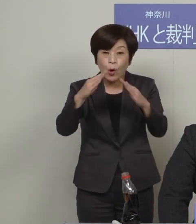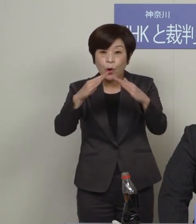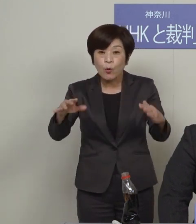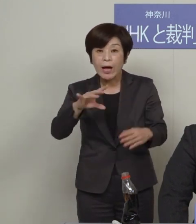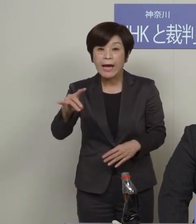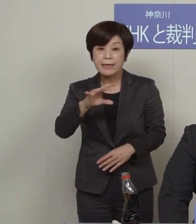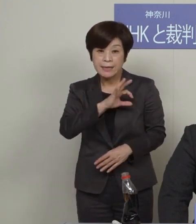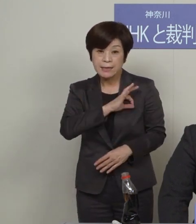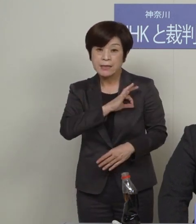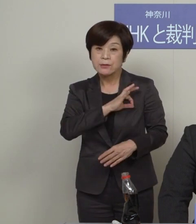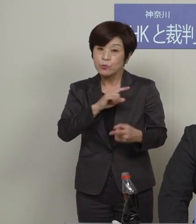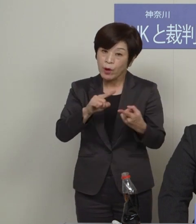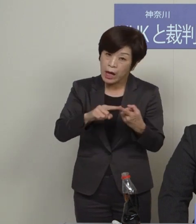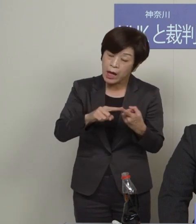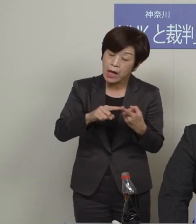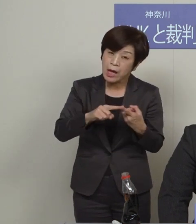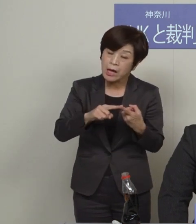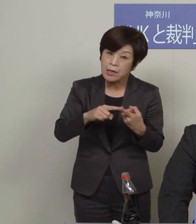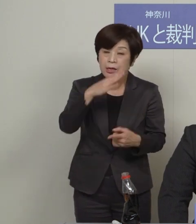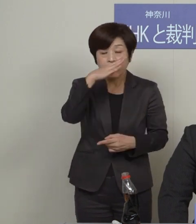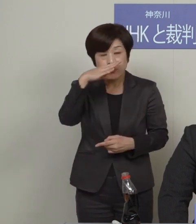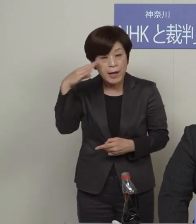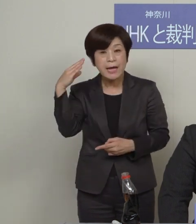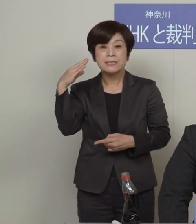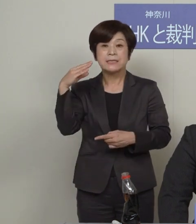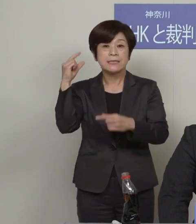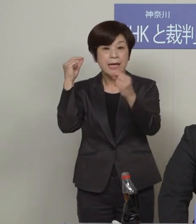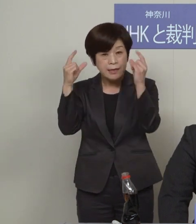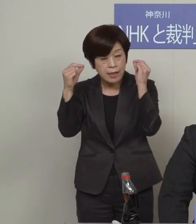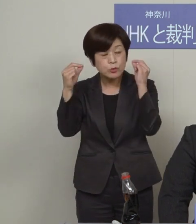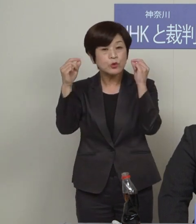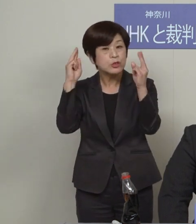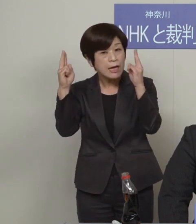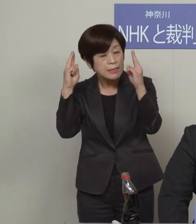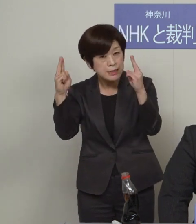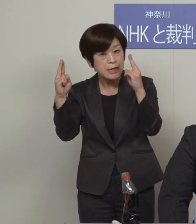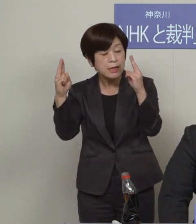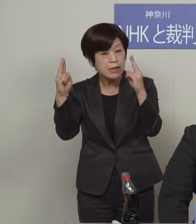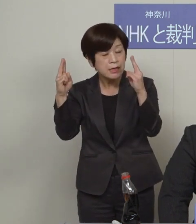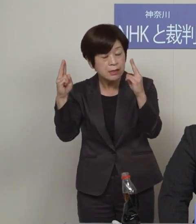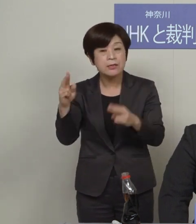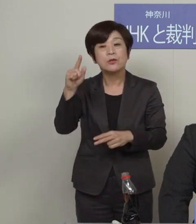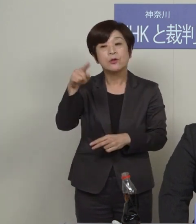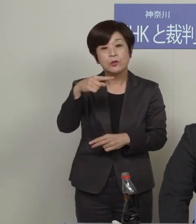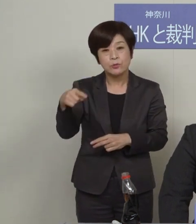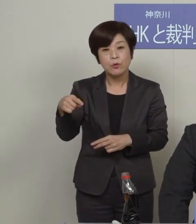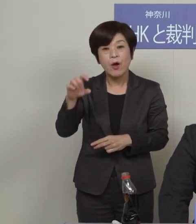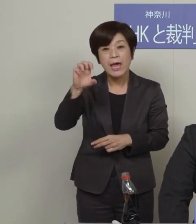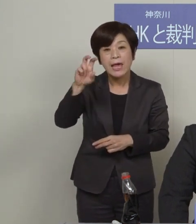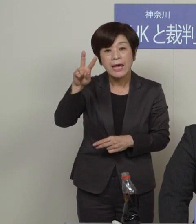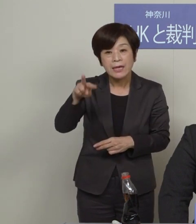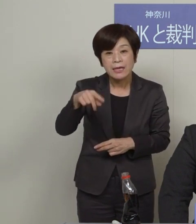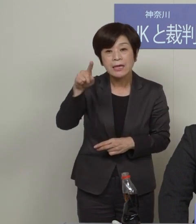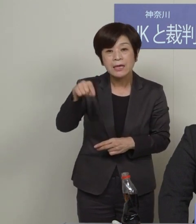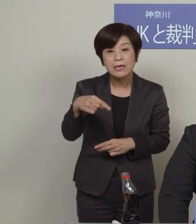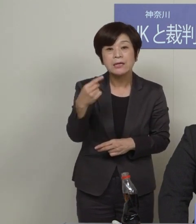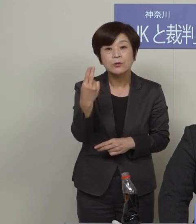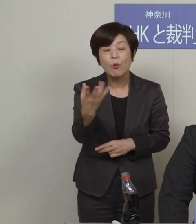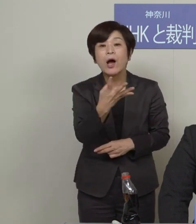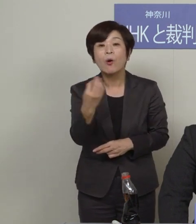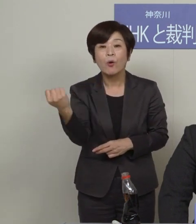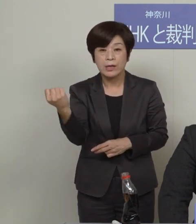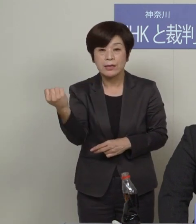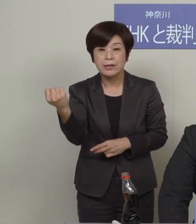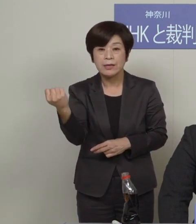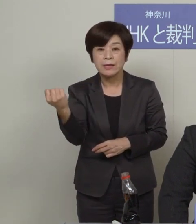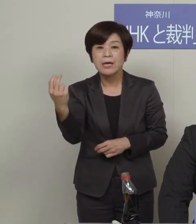そうでなくてもいい大学、いい会社から国会議員になってエリートばかり、再チャレンジが必要な人の立場